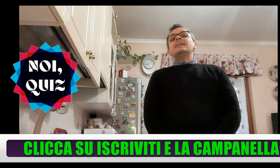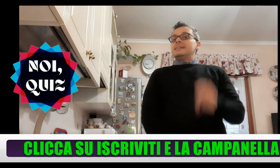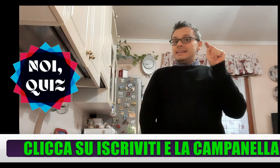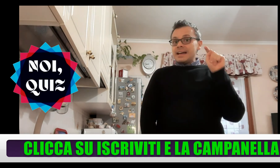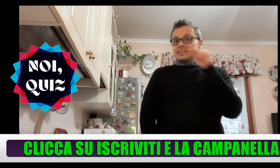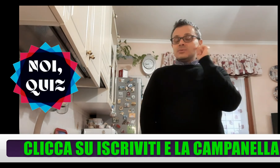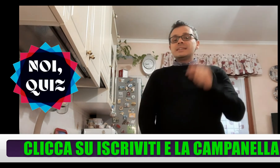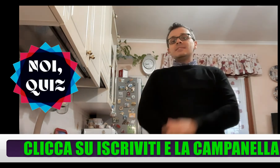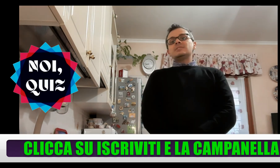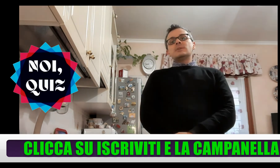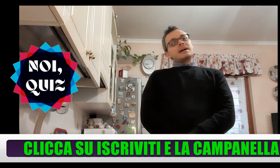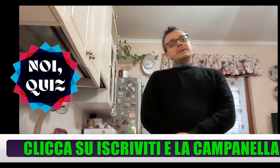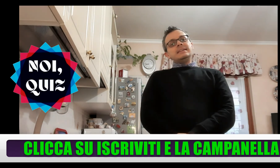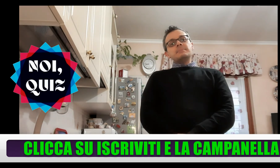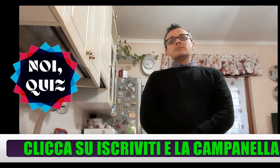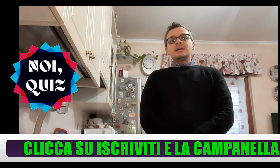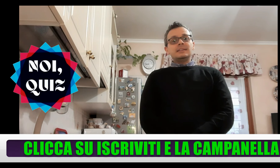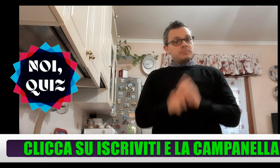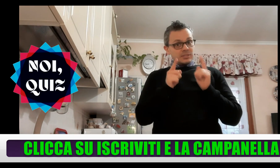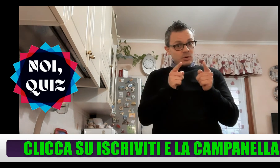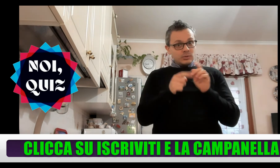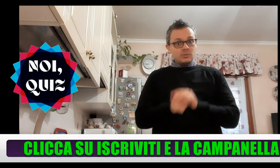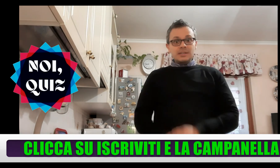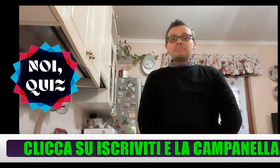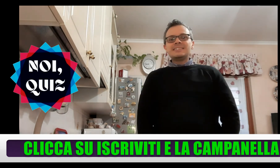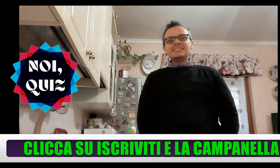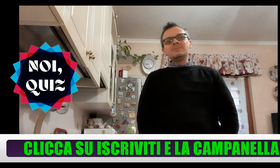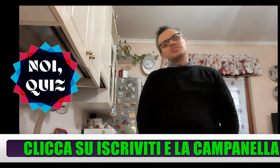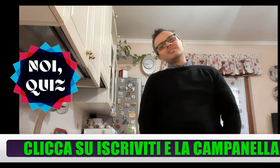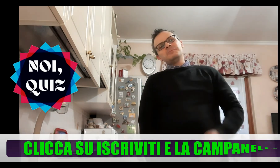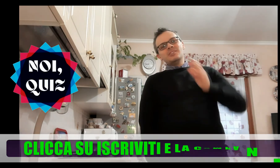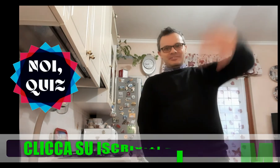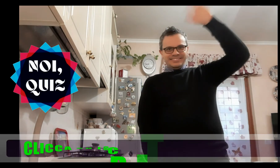Cliccate su iscriviti e sulla campanellina per non perdere i prossimi contenuti. A prestissimo, ciao da Pino!